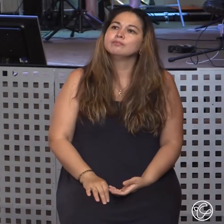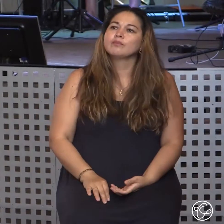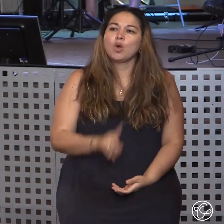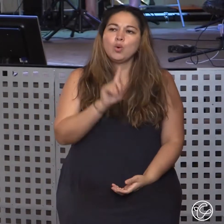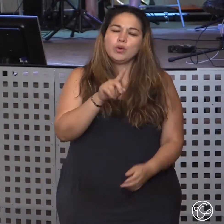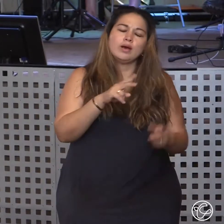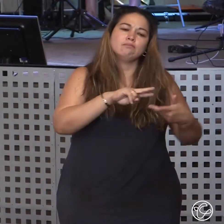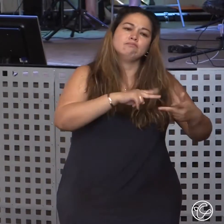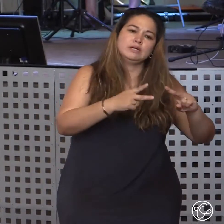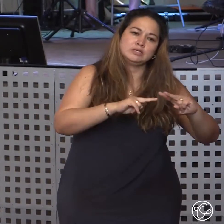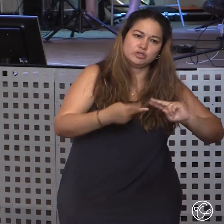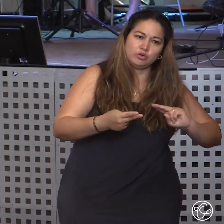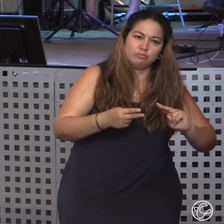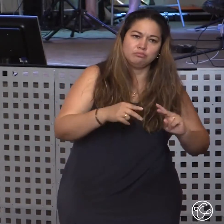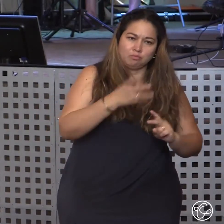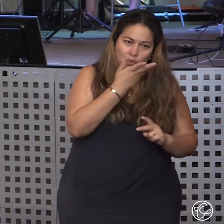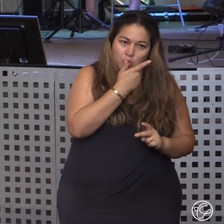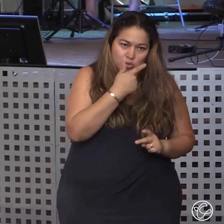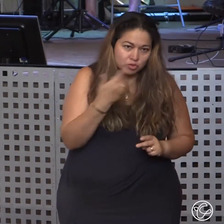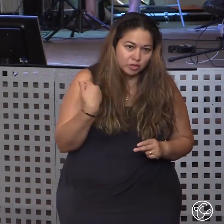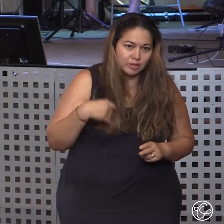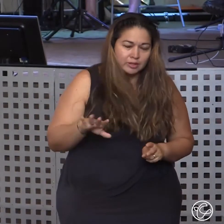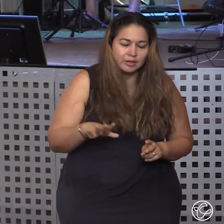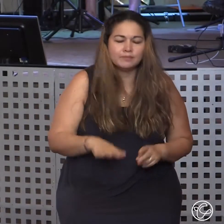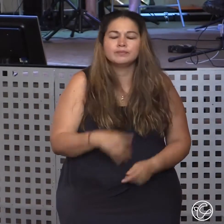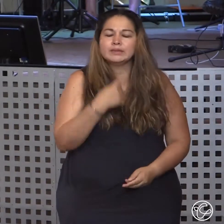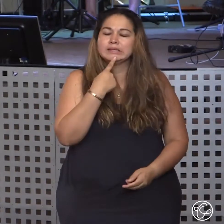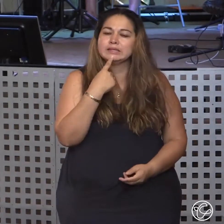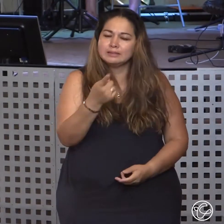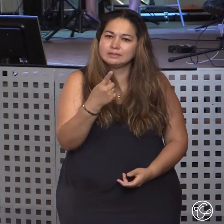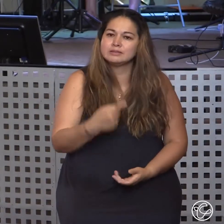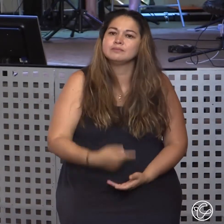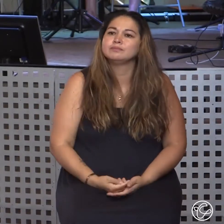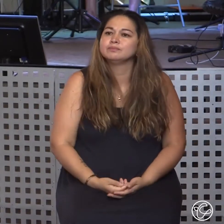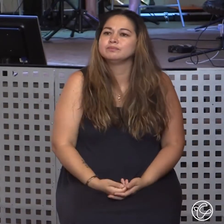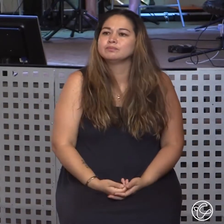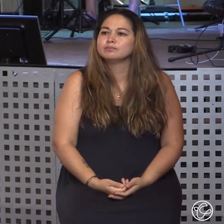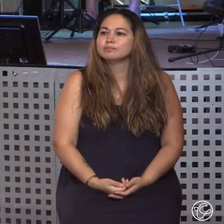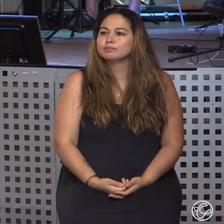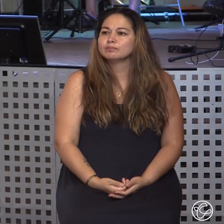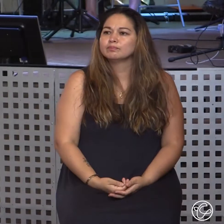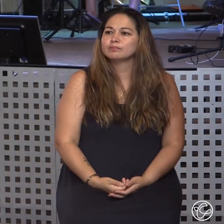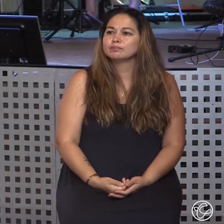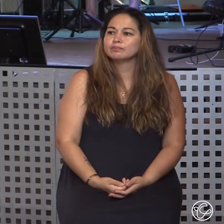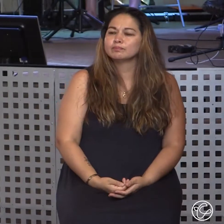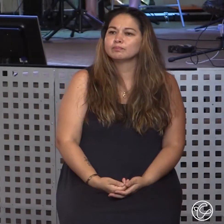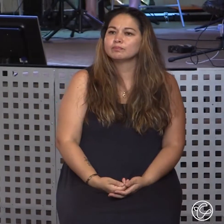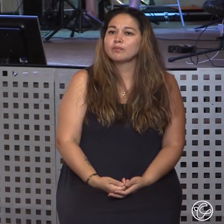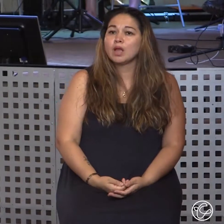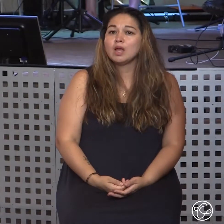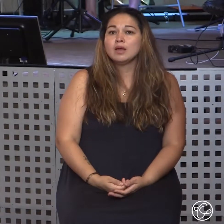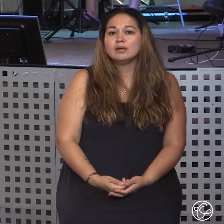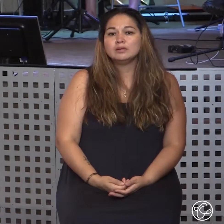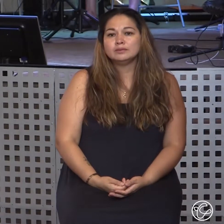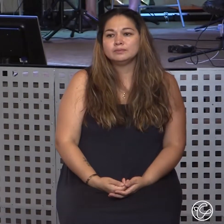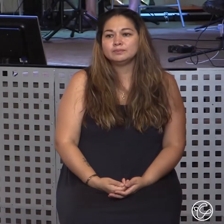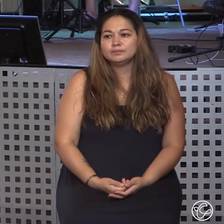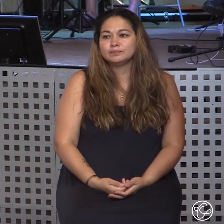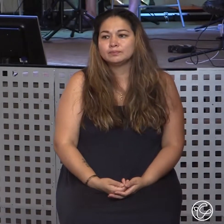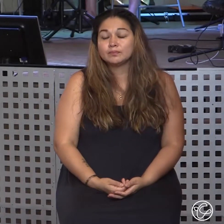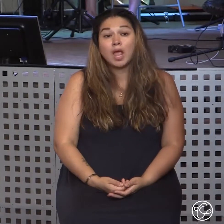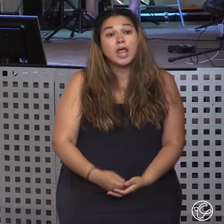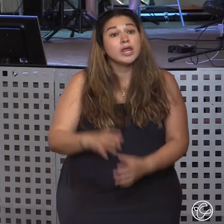la NVI. Dice, verso 48, y él reunió todo